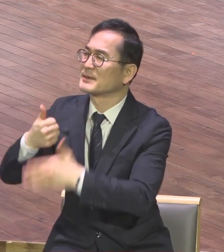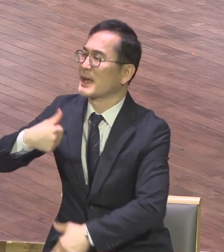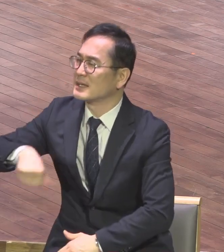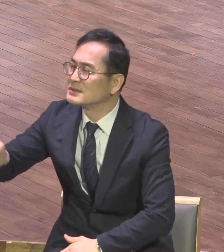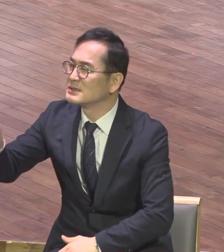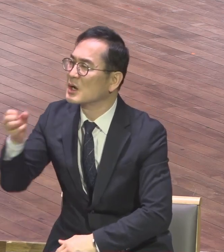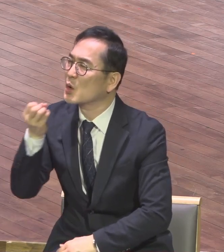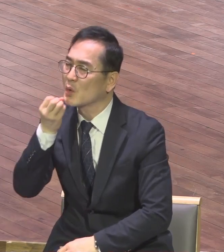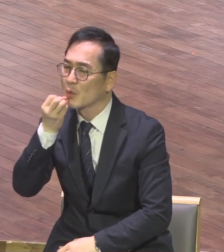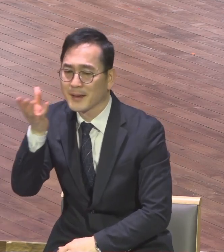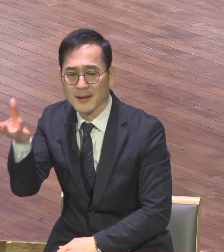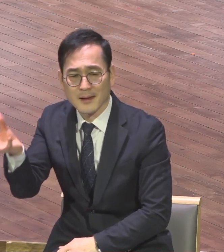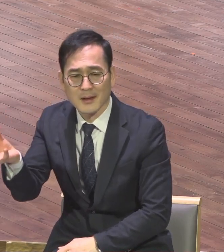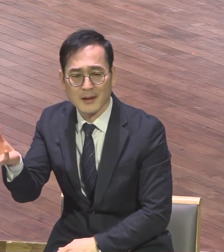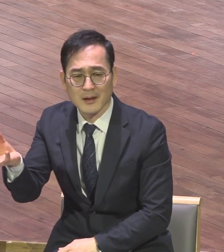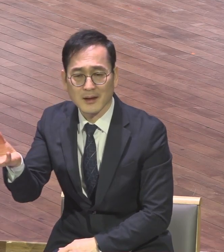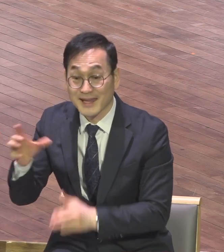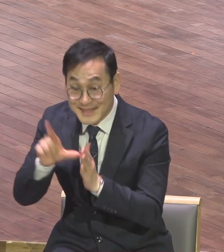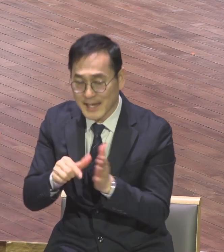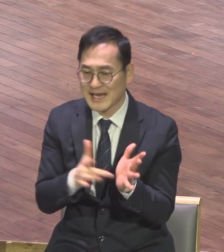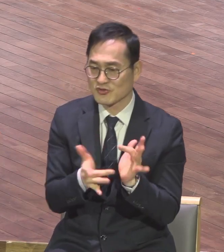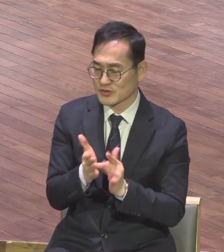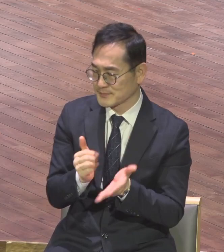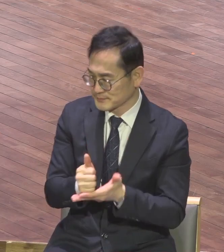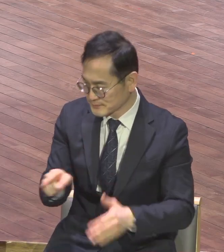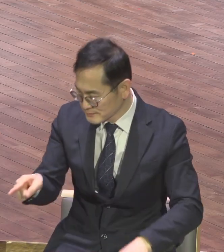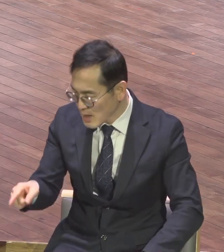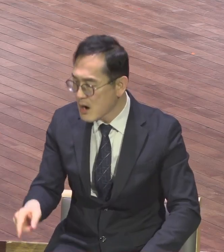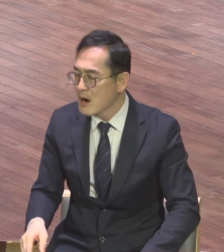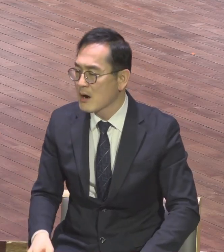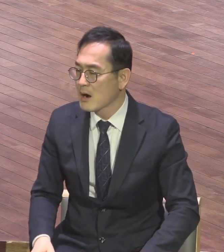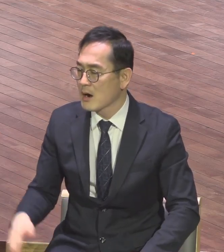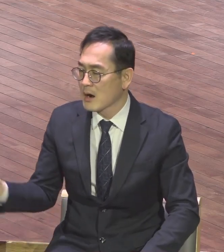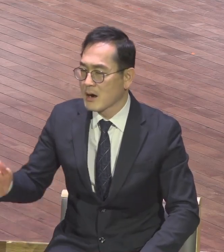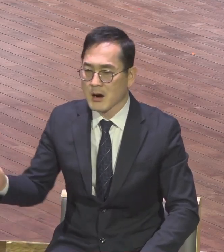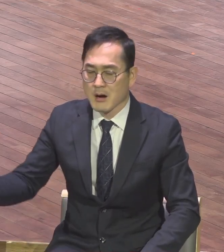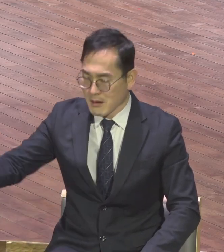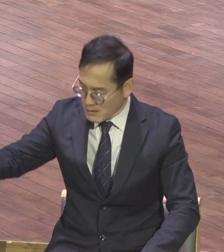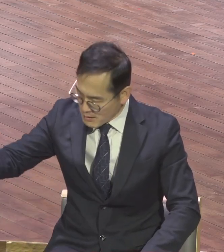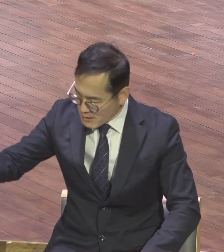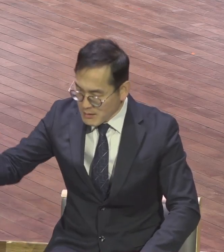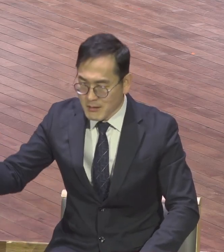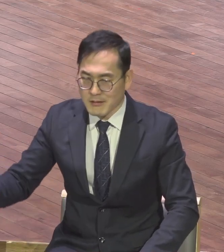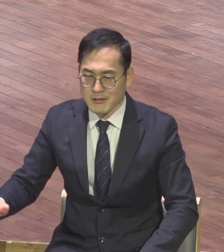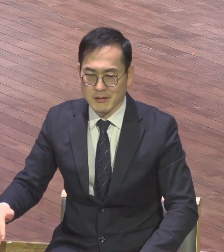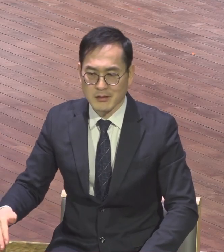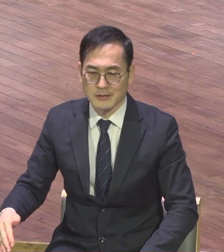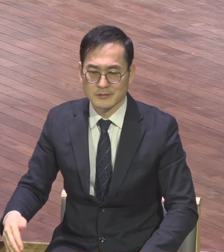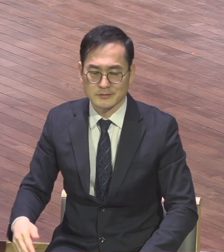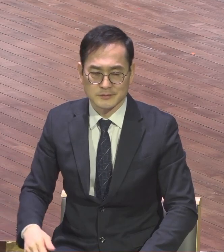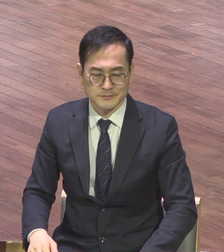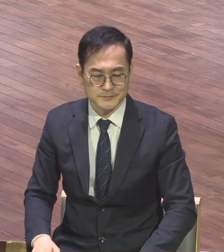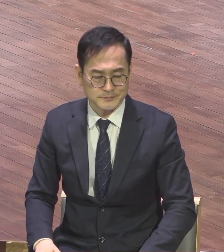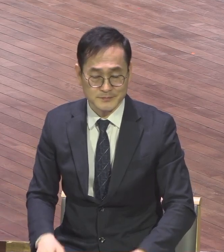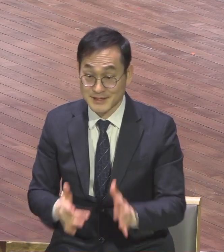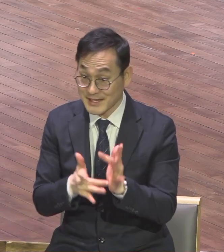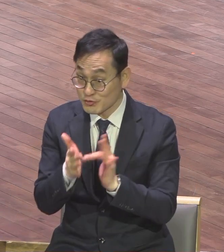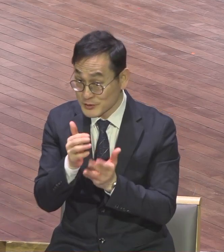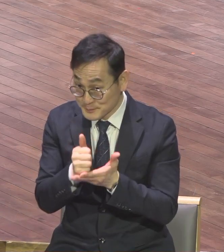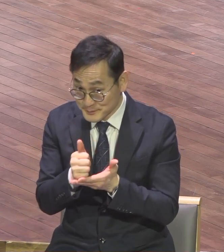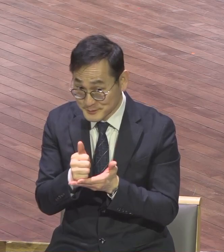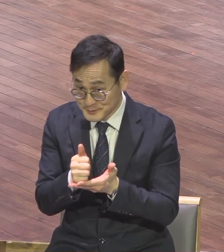아들이십니다. 이때 예수님이 다 주시는 겁니다. 모든 걸 주셨어요. 예수님의 말씀 보면 17절에서